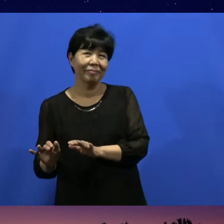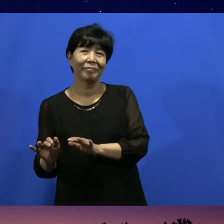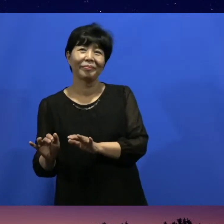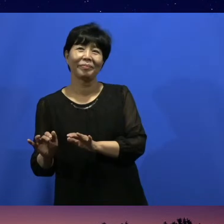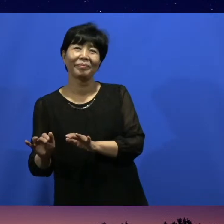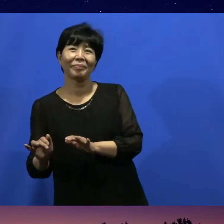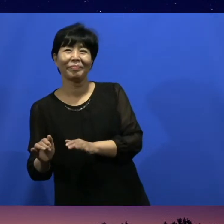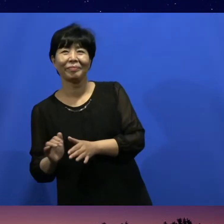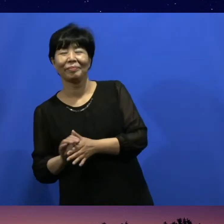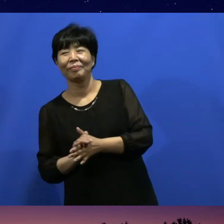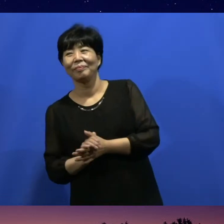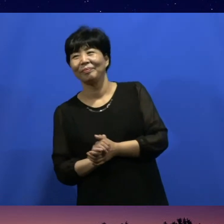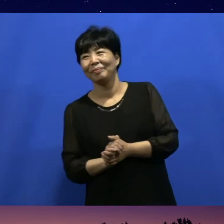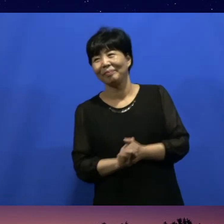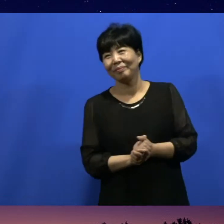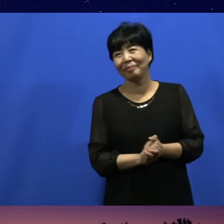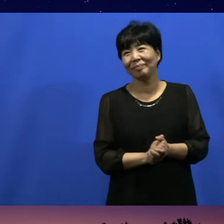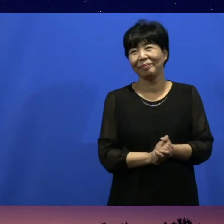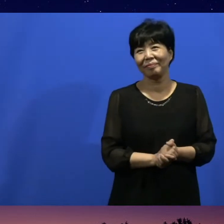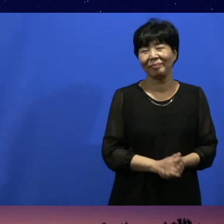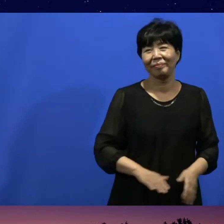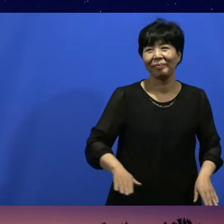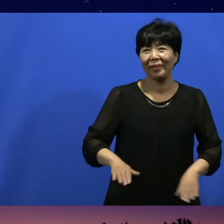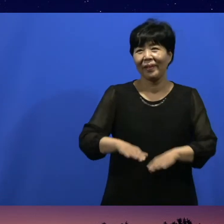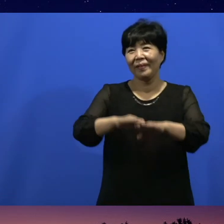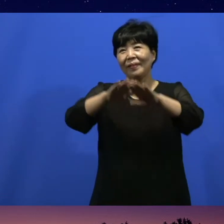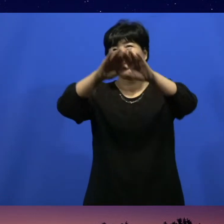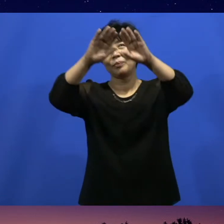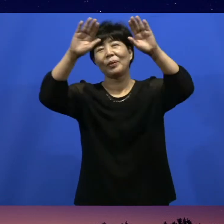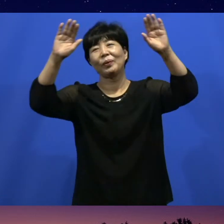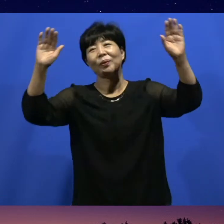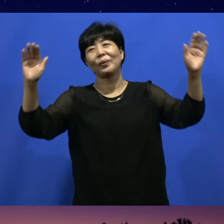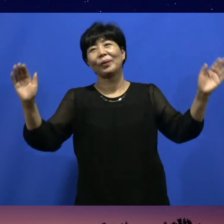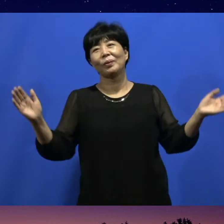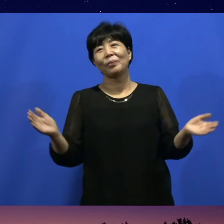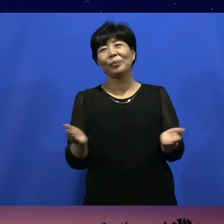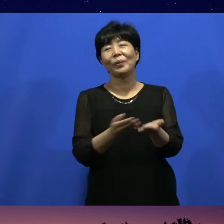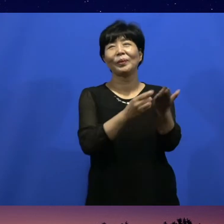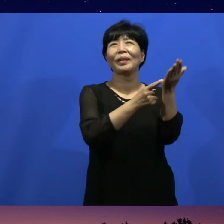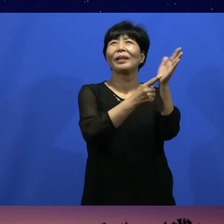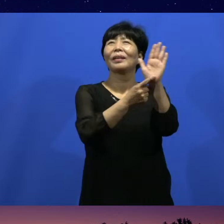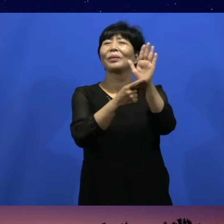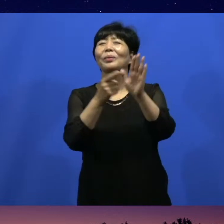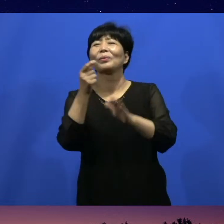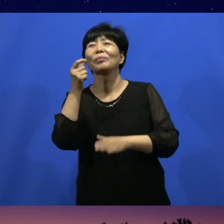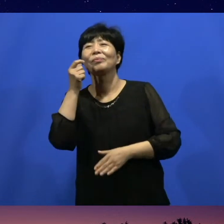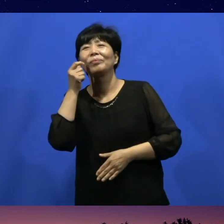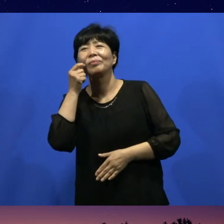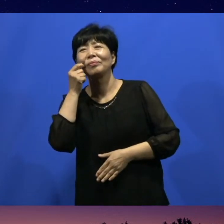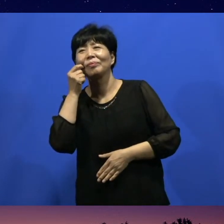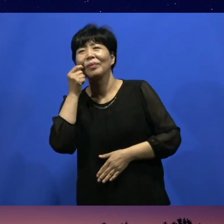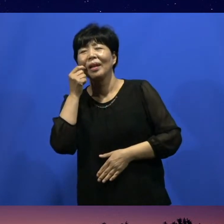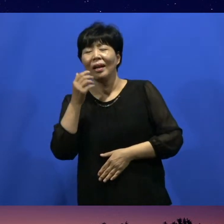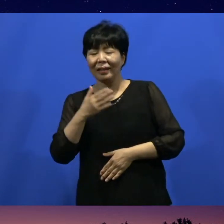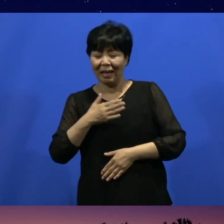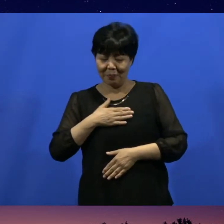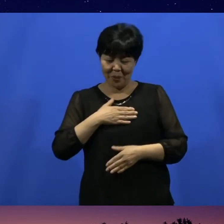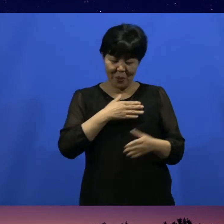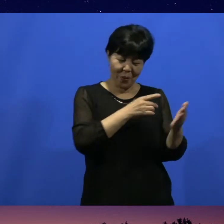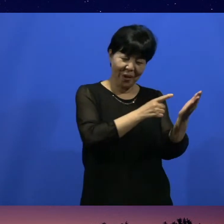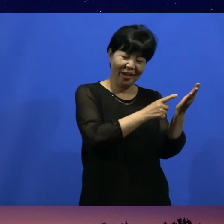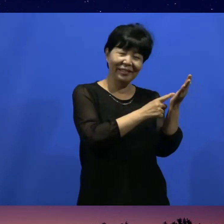표현 못해도 나 표현하리라. 나 표현 못해도 나